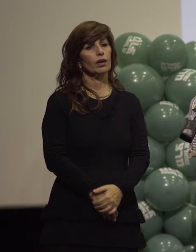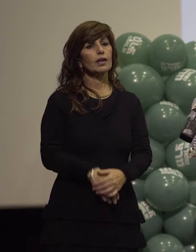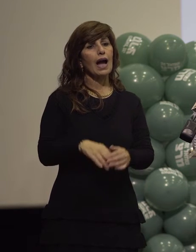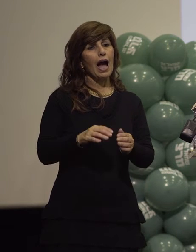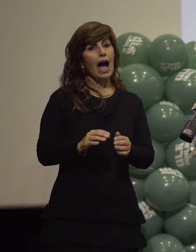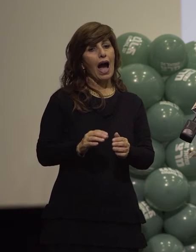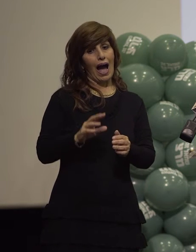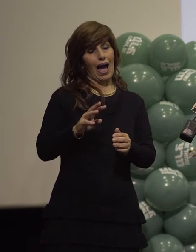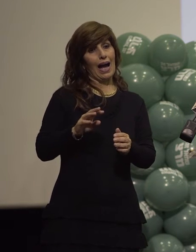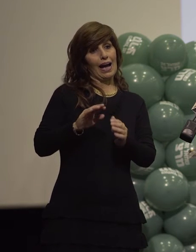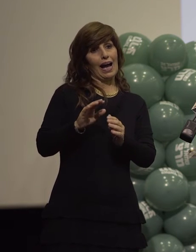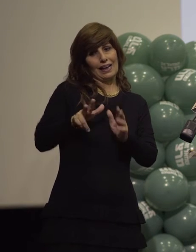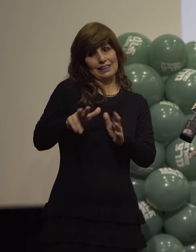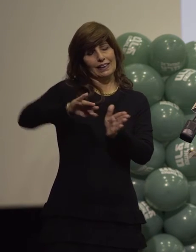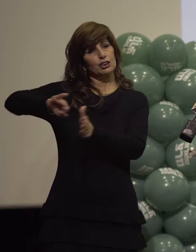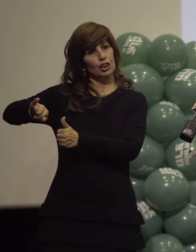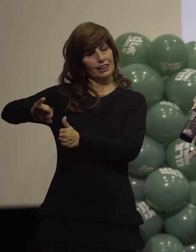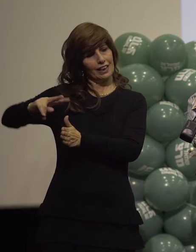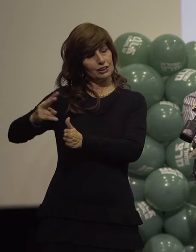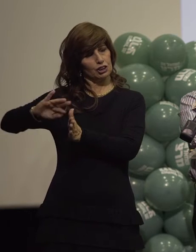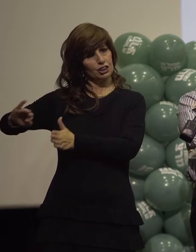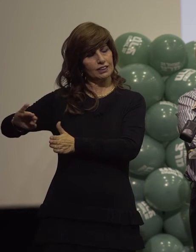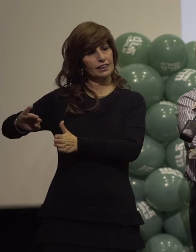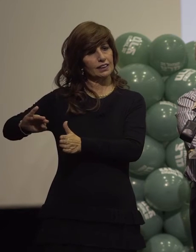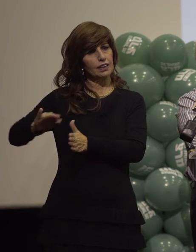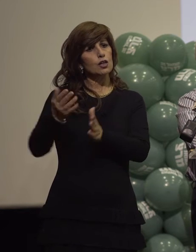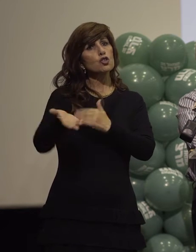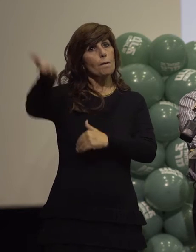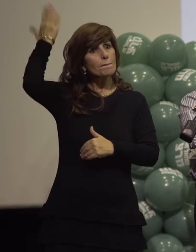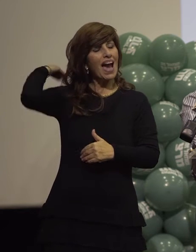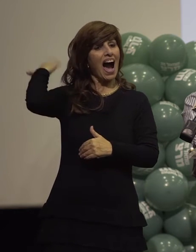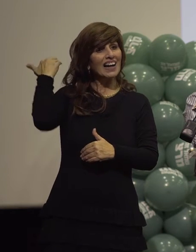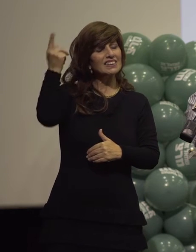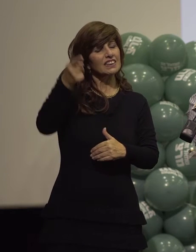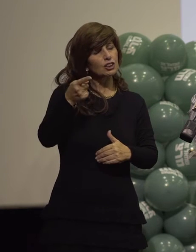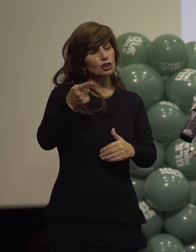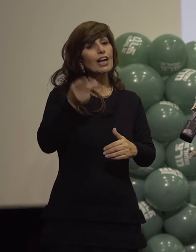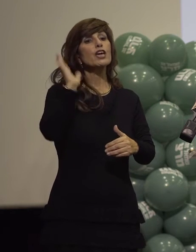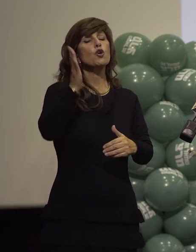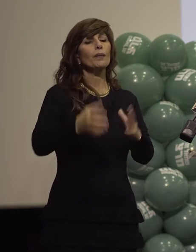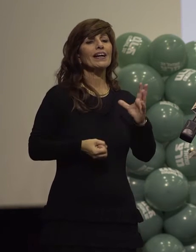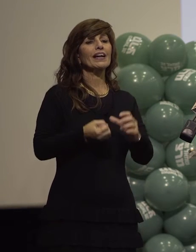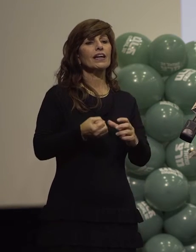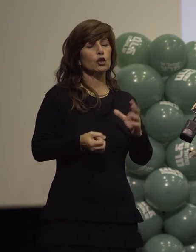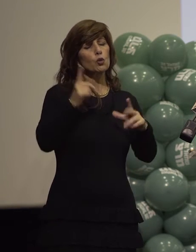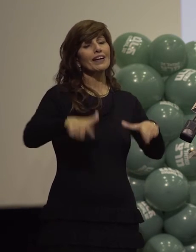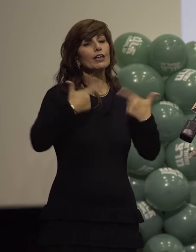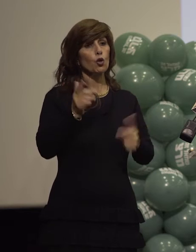הצד השני של זה הוא שמאז יש עלינו קיום איומי אחד